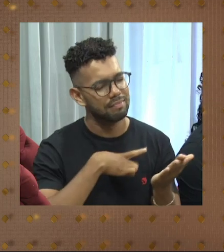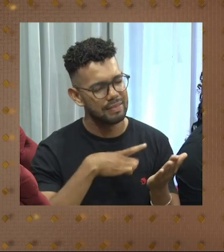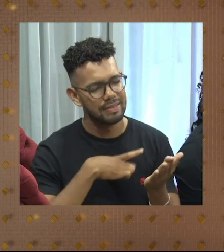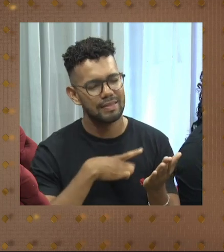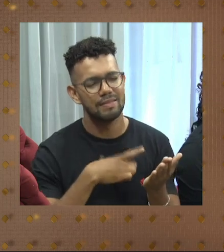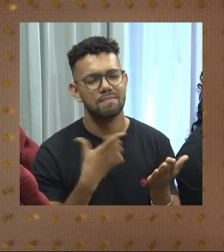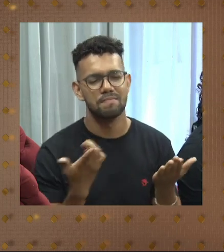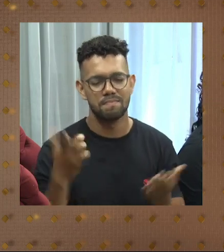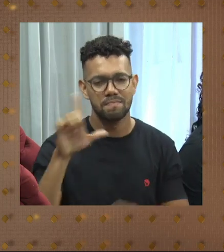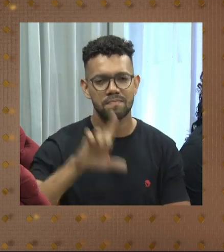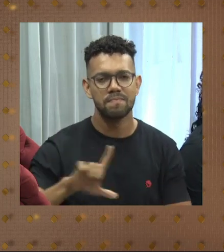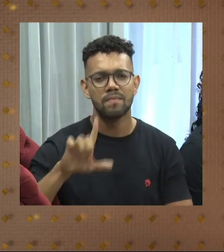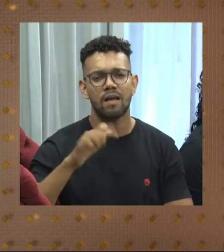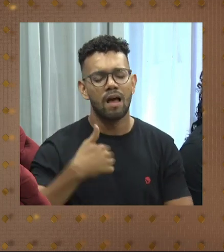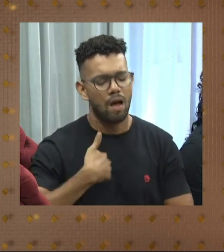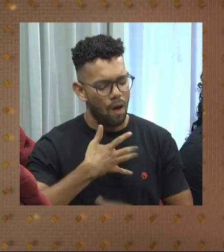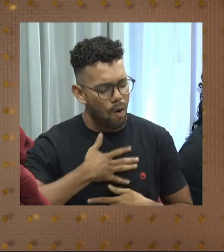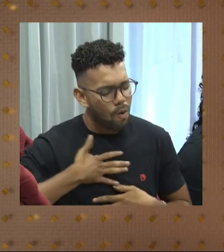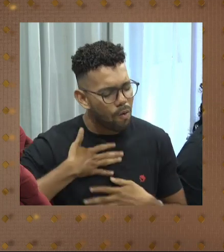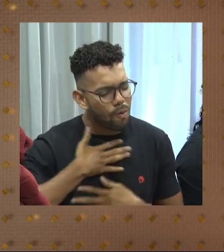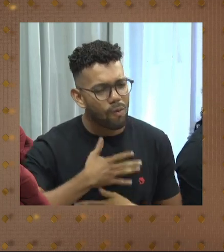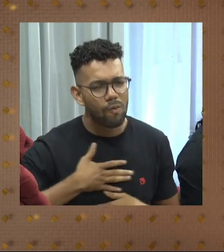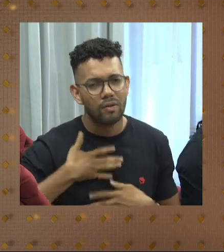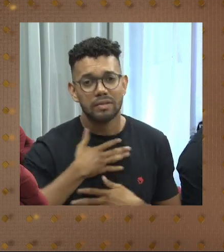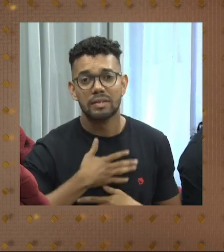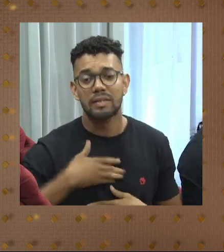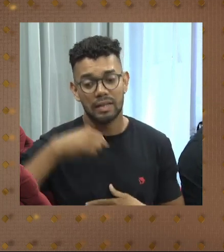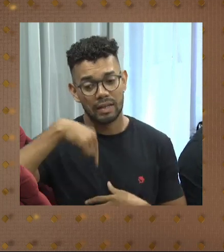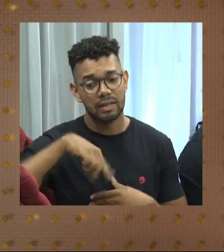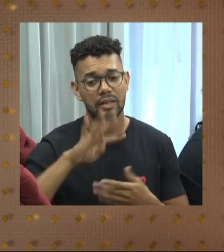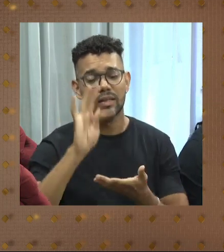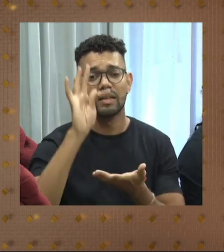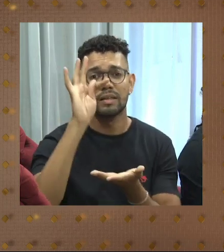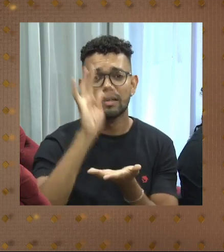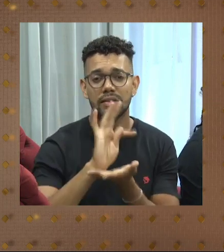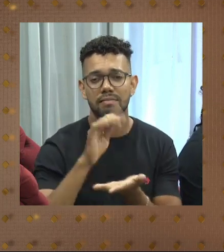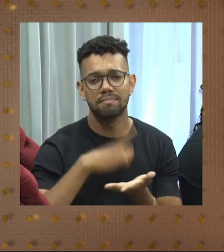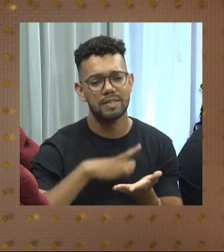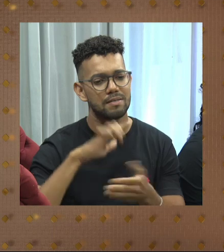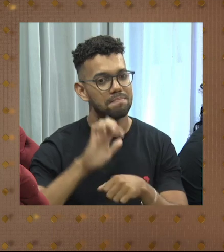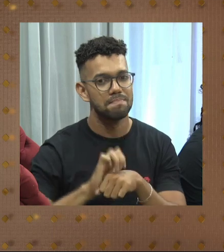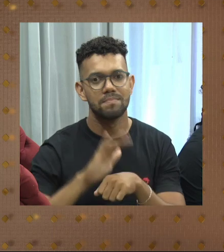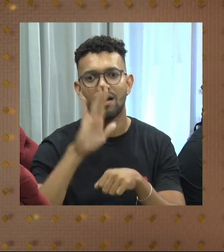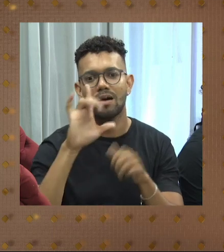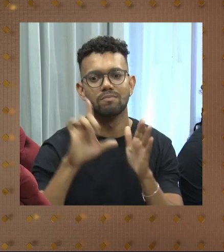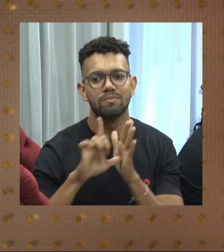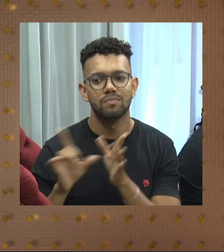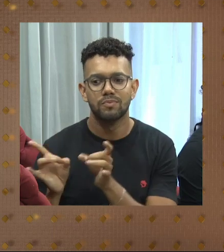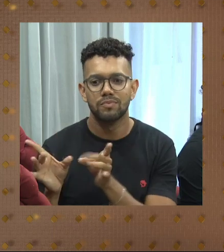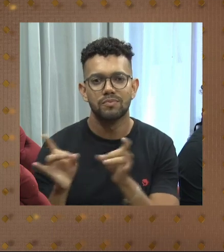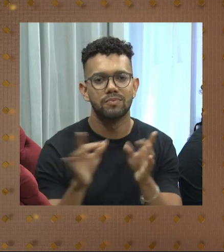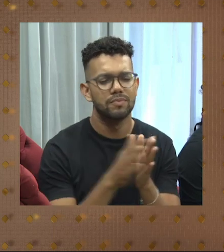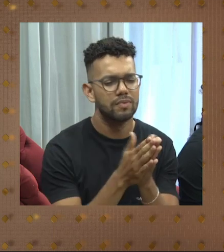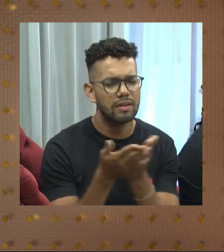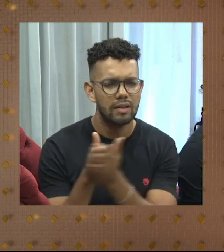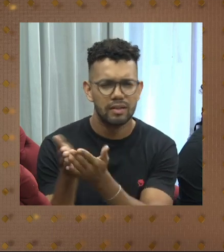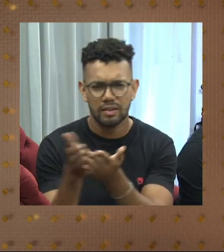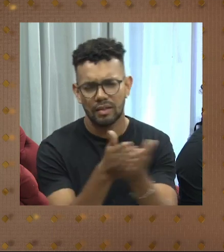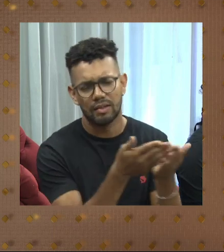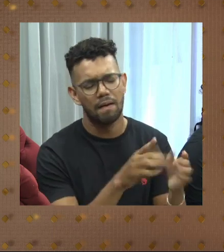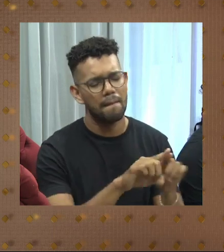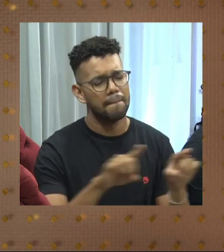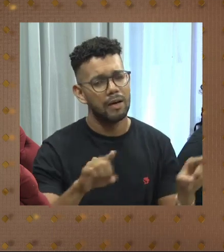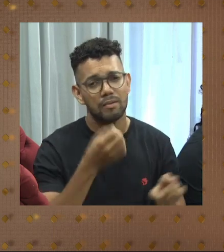literário. Como eu gostaria que Teresina tivesse mais livrarias. A gente vai em Buenos Aires, em toda a esquina tem uma livraria, né? Como era bom